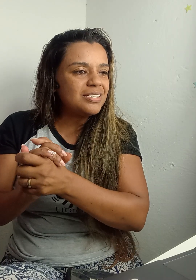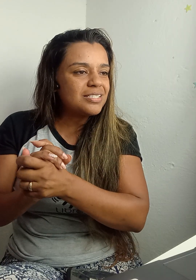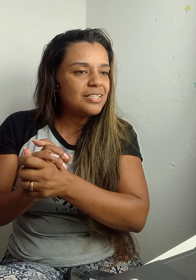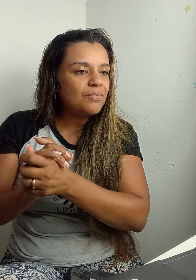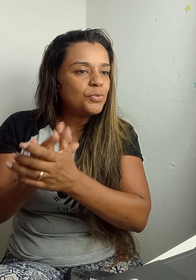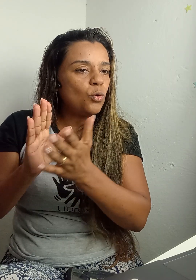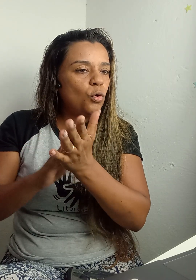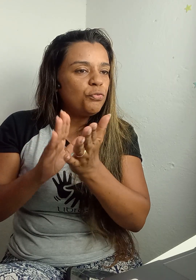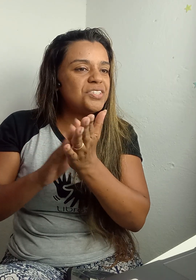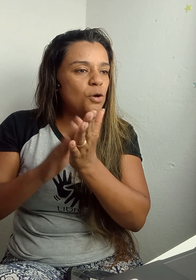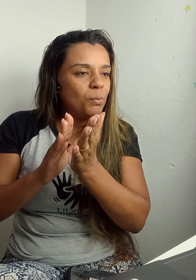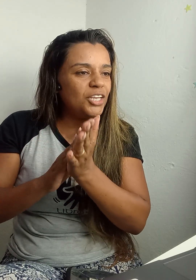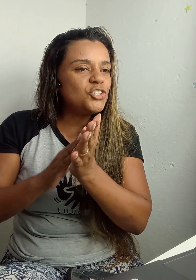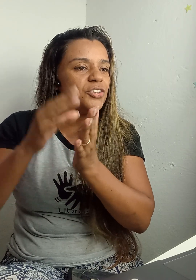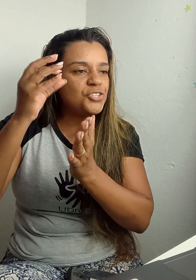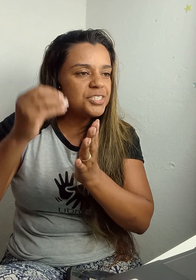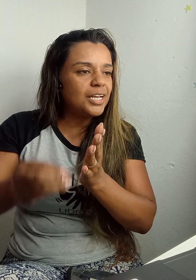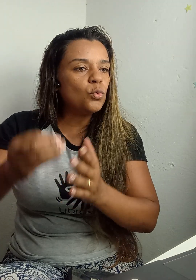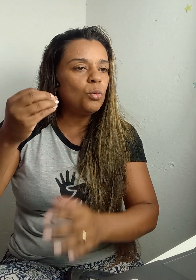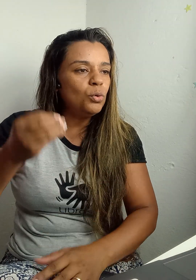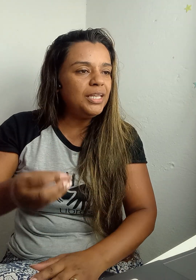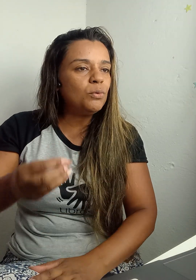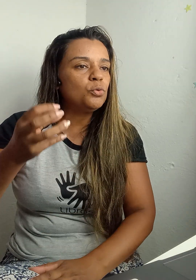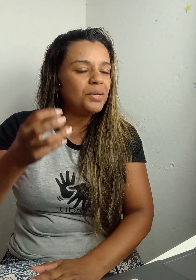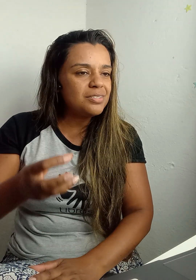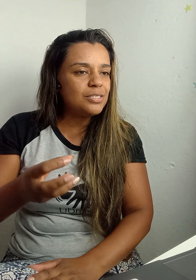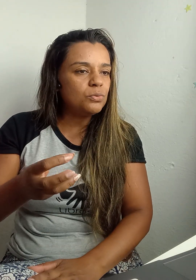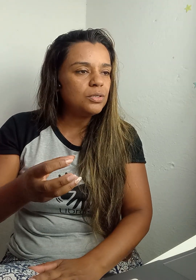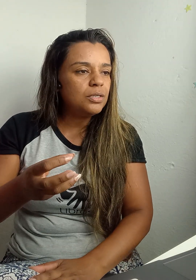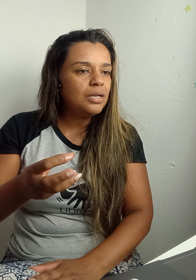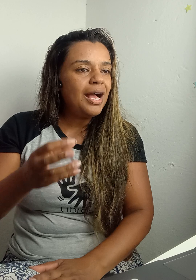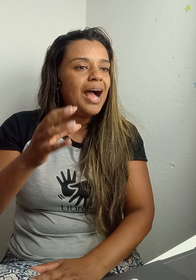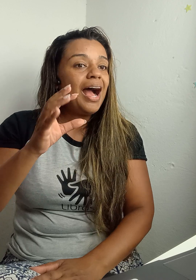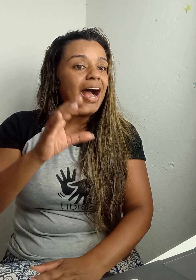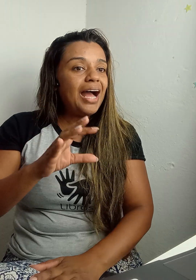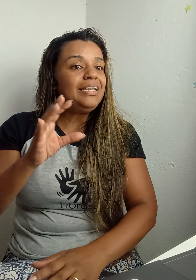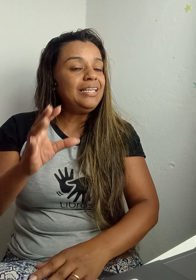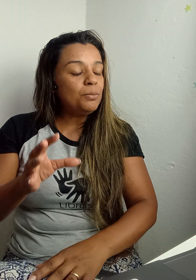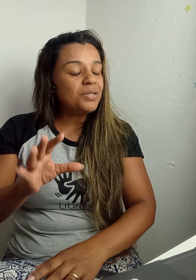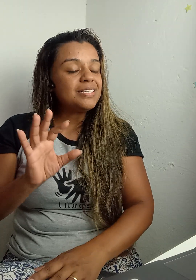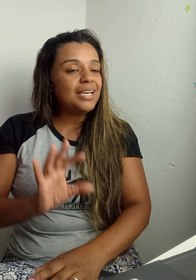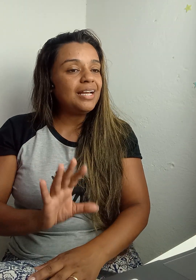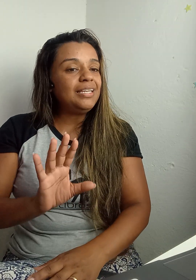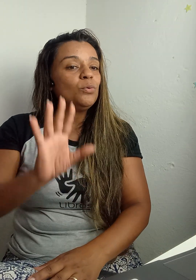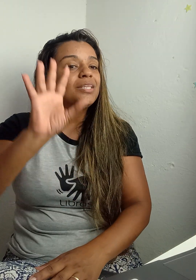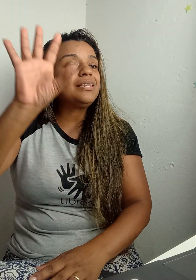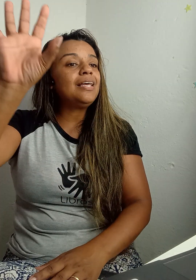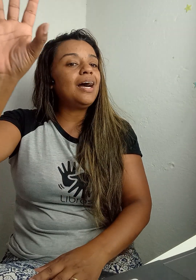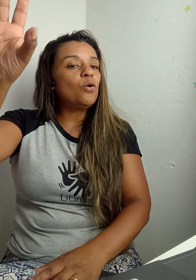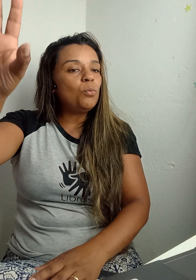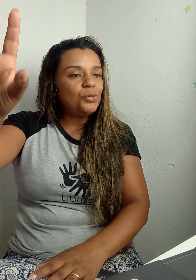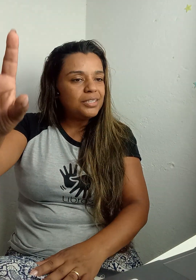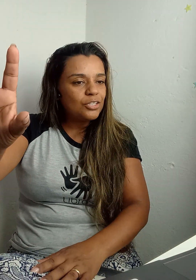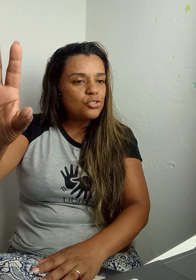português, oficialmente registrado como língua do Brasil. A Libras é a língua da comunidade